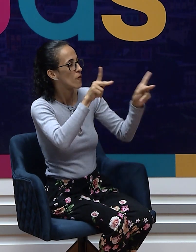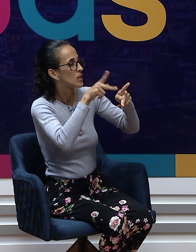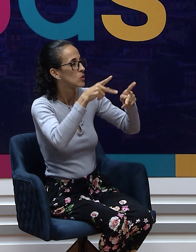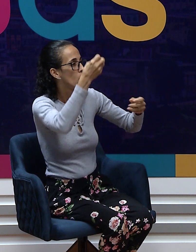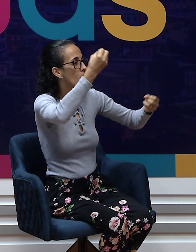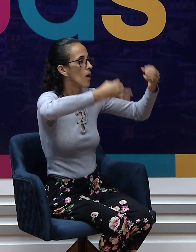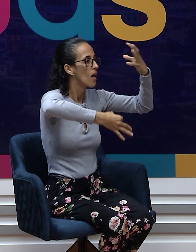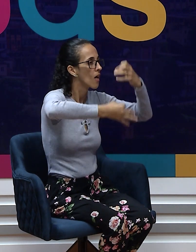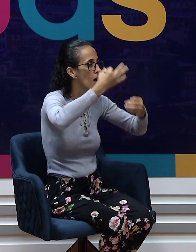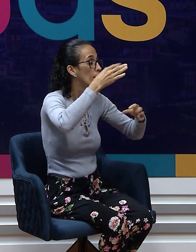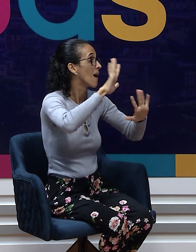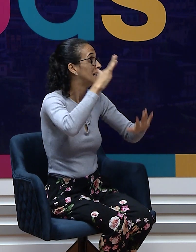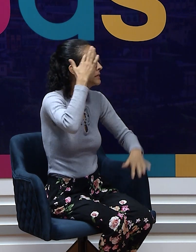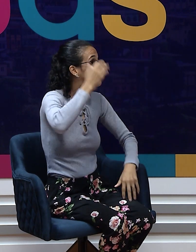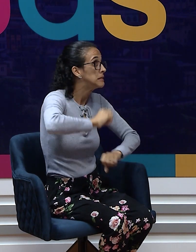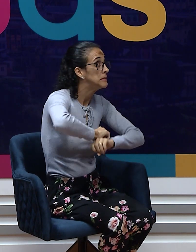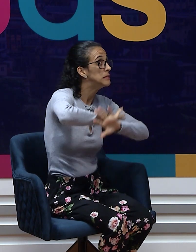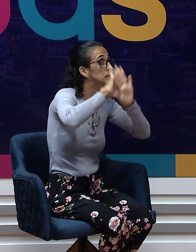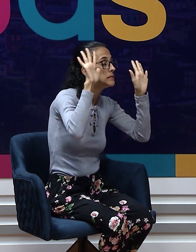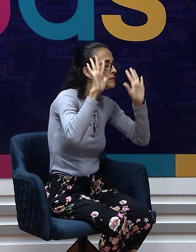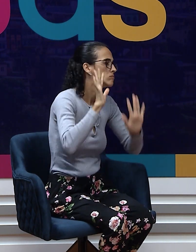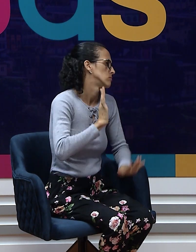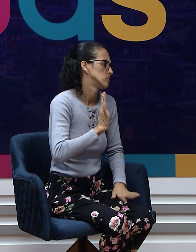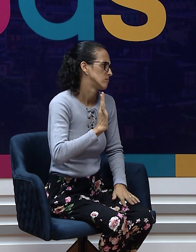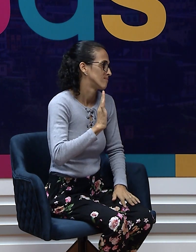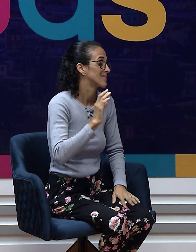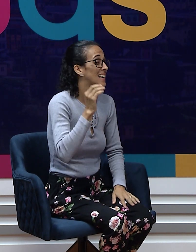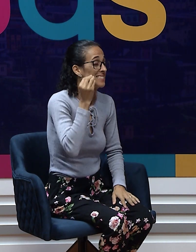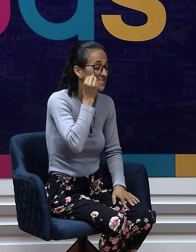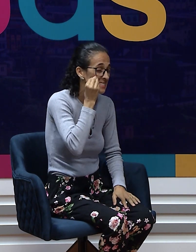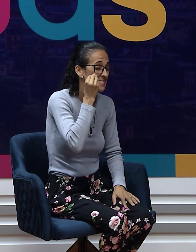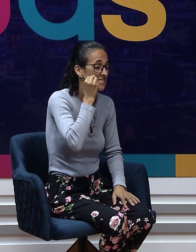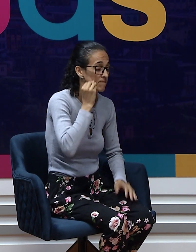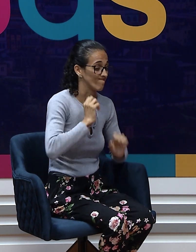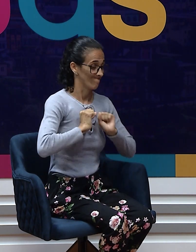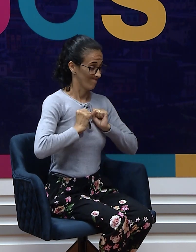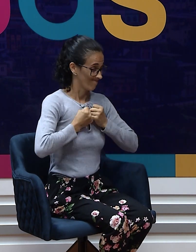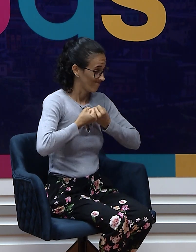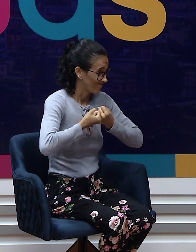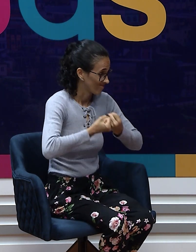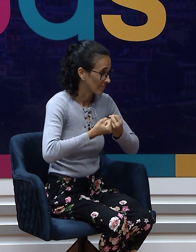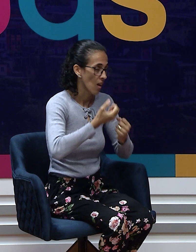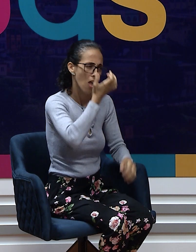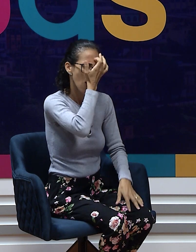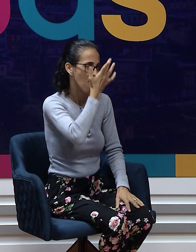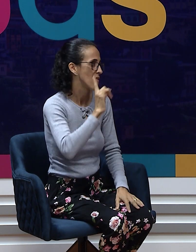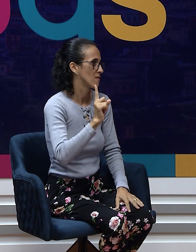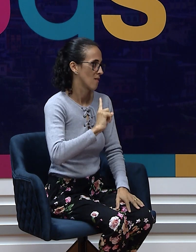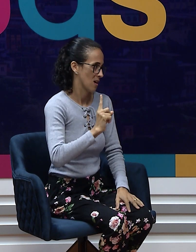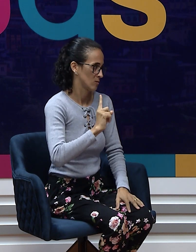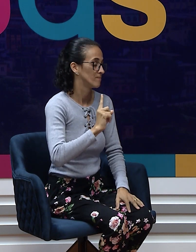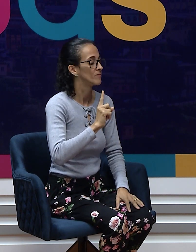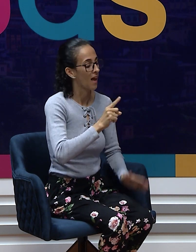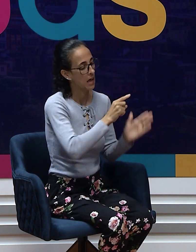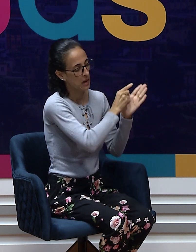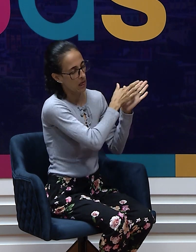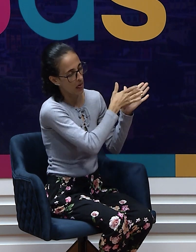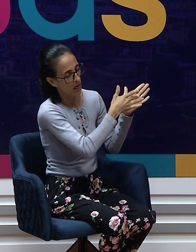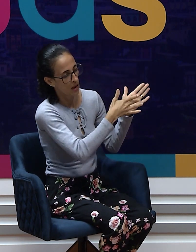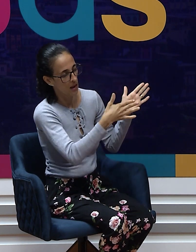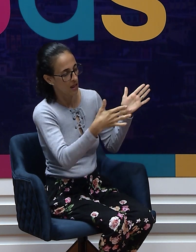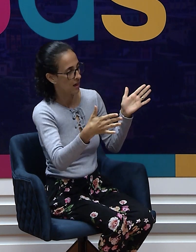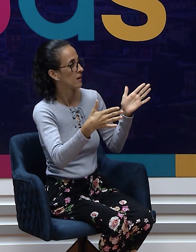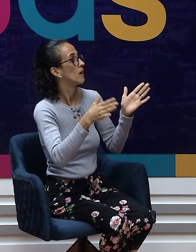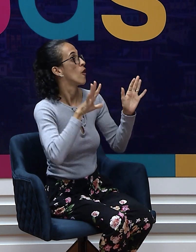tentava acompanhar. Às vezes o professor explicava, mas entender claramente não tinha esse entendimento. E era através de muito esforço, não foi